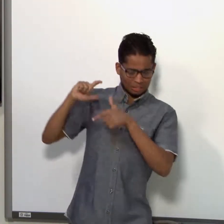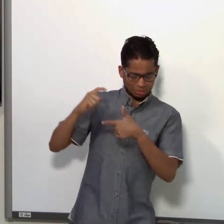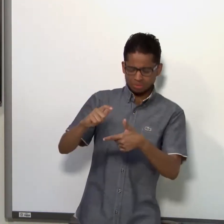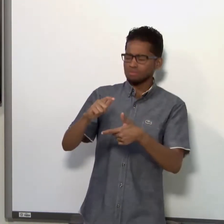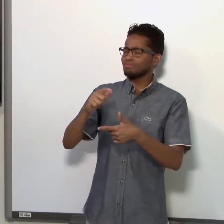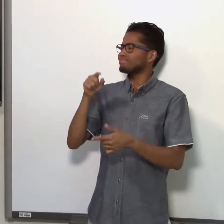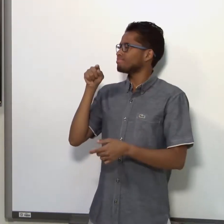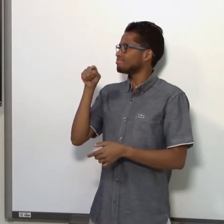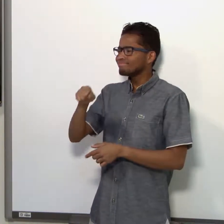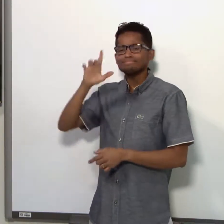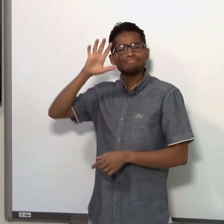este é o sinal.